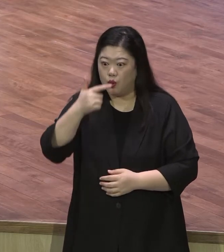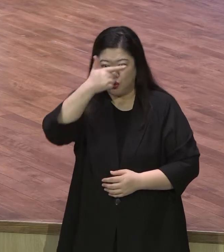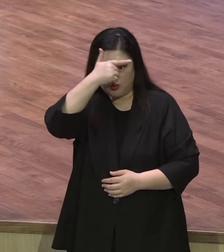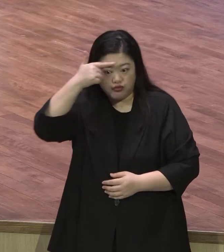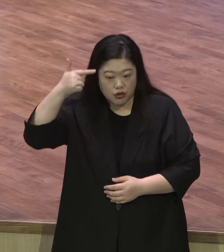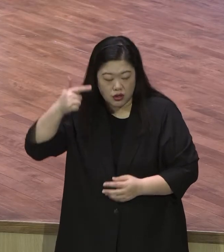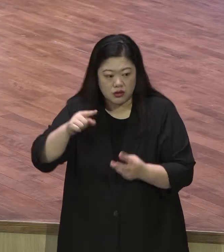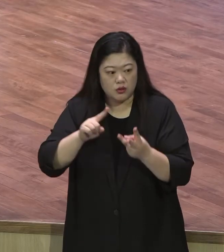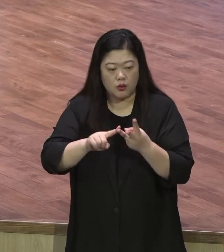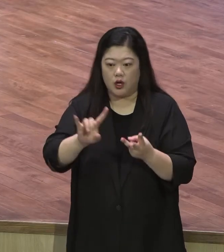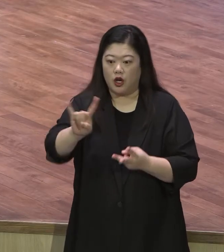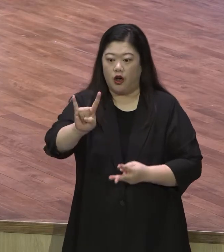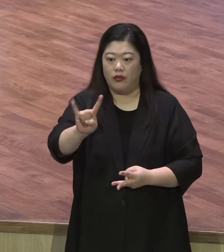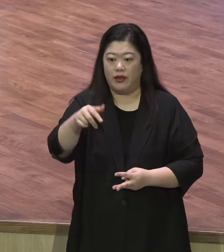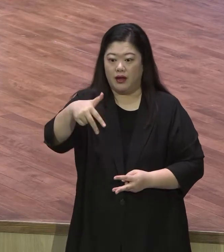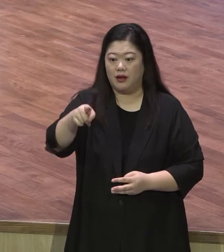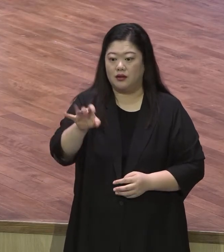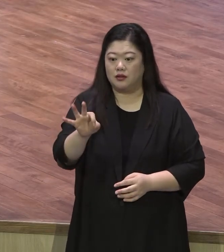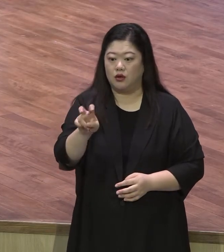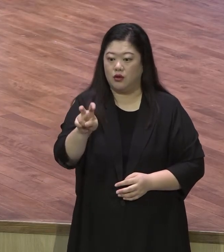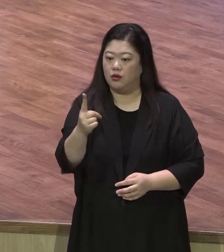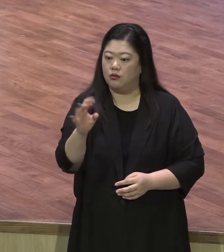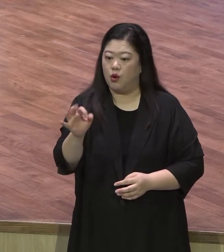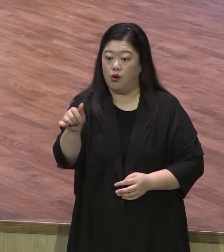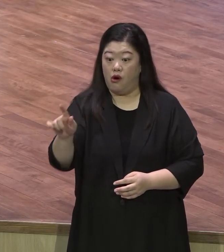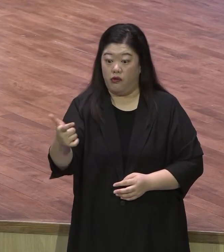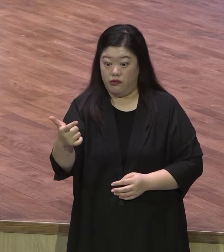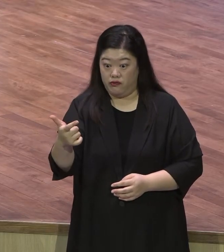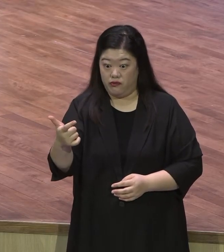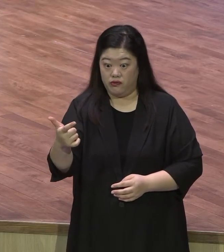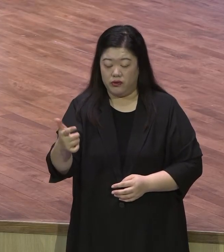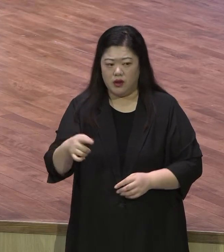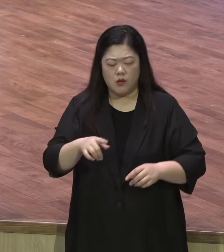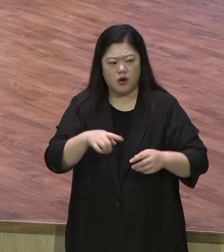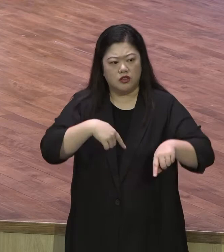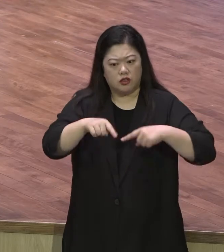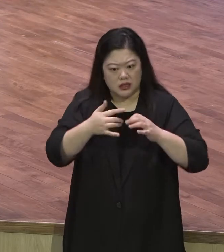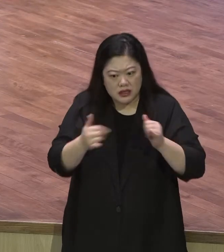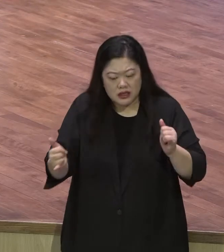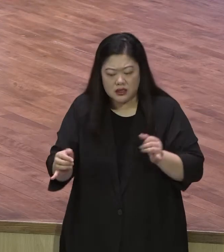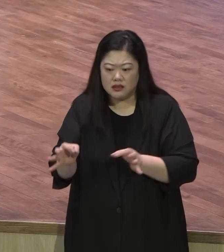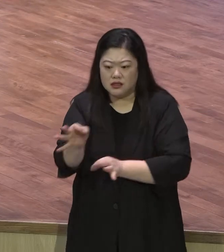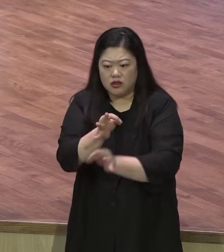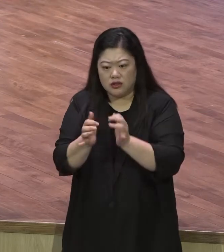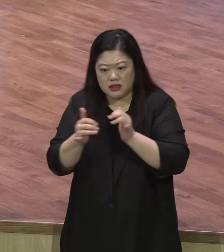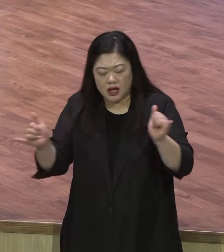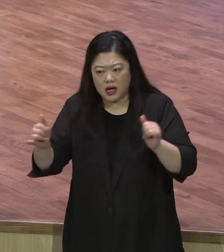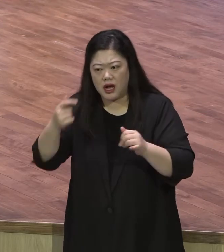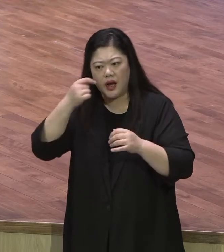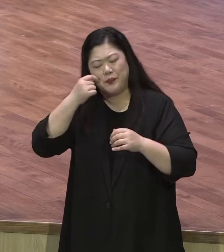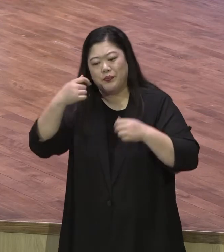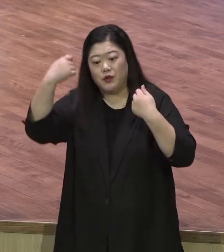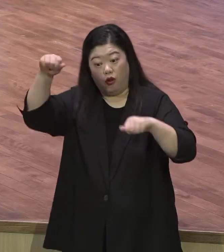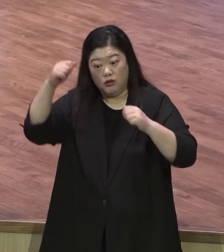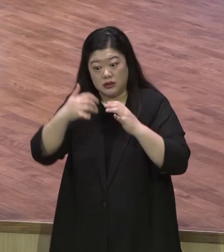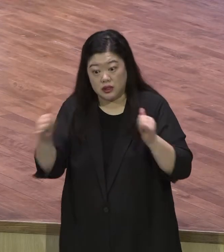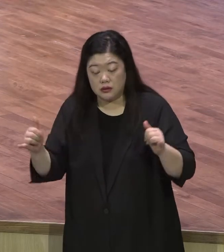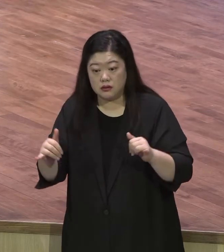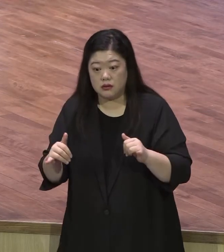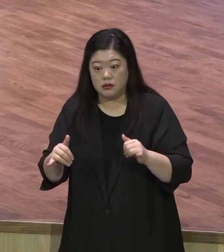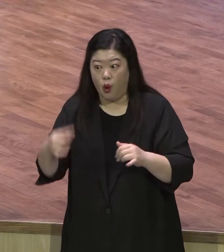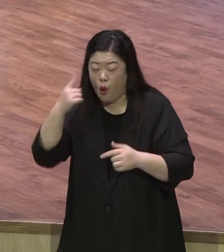현대그룹 회장 비롯한 정치인들 경제인들 연예인들 이렇게